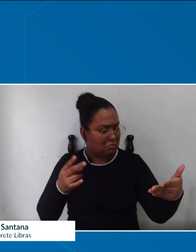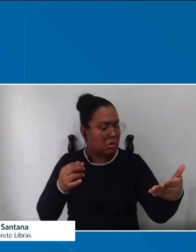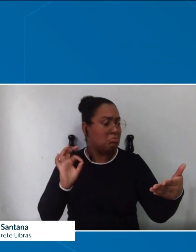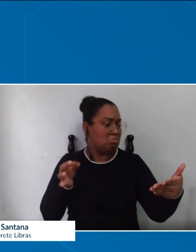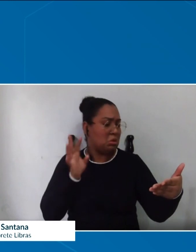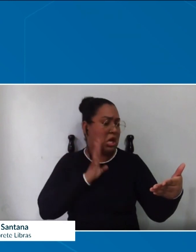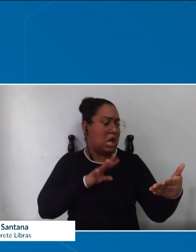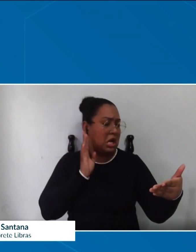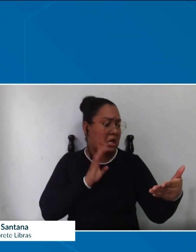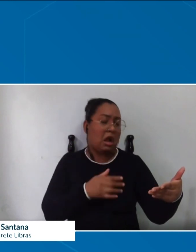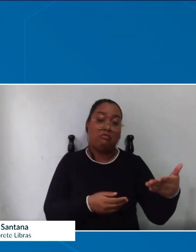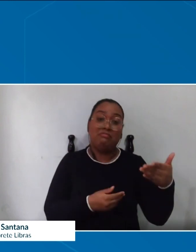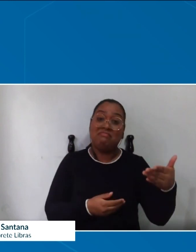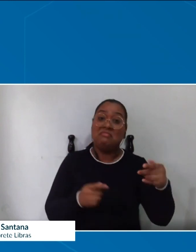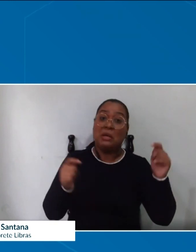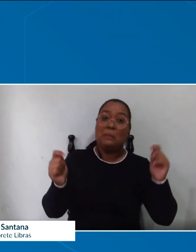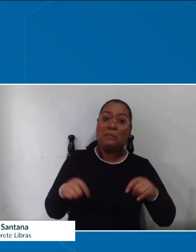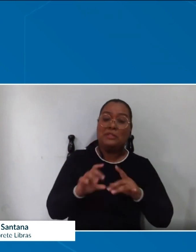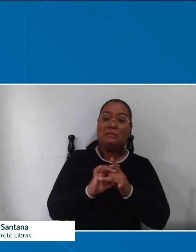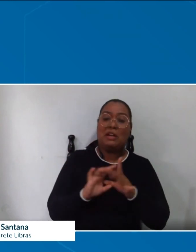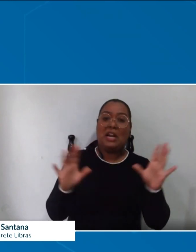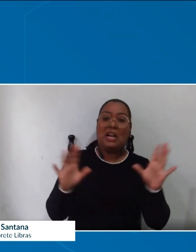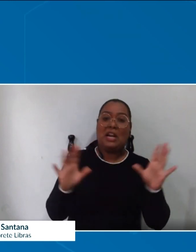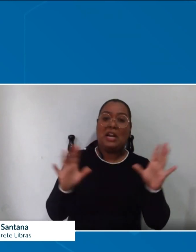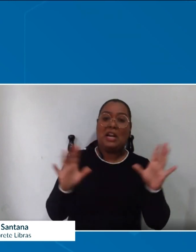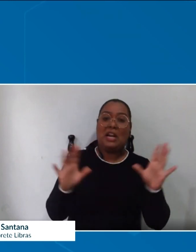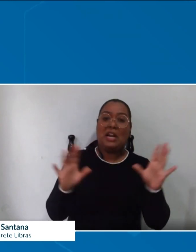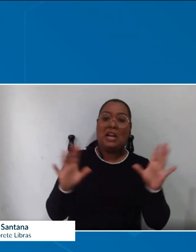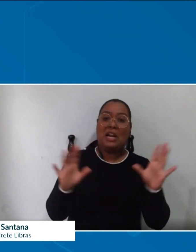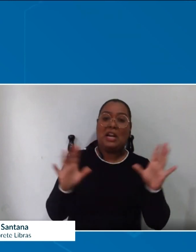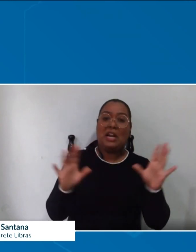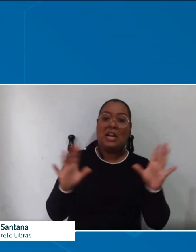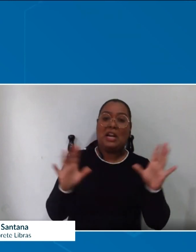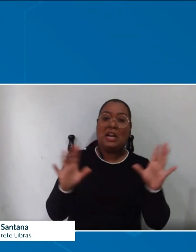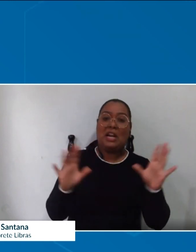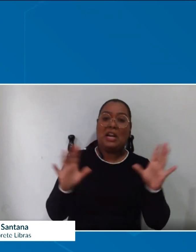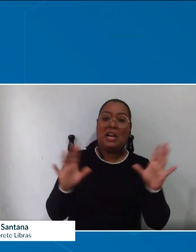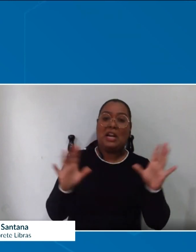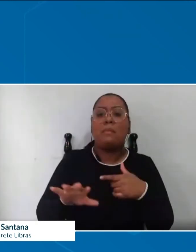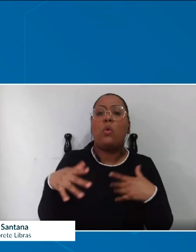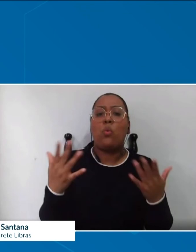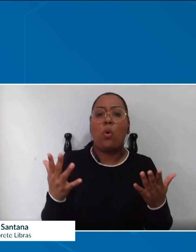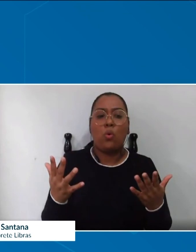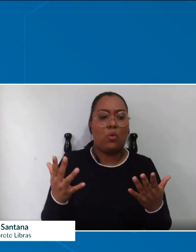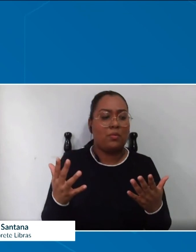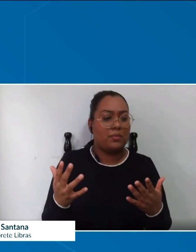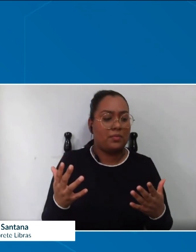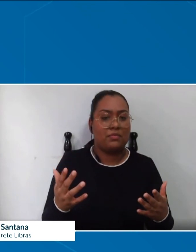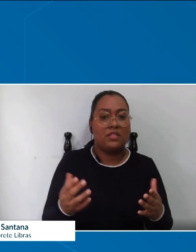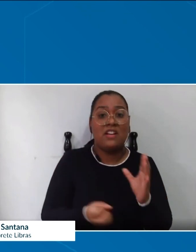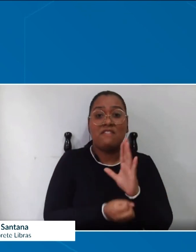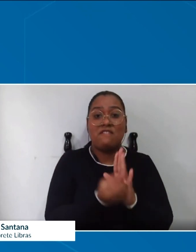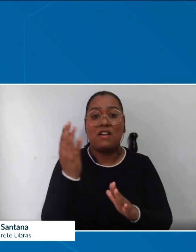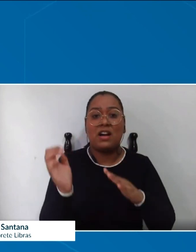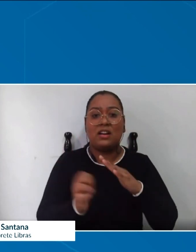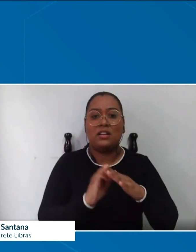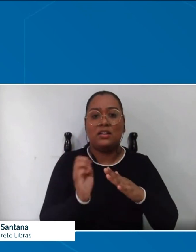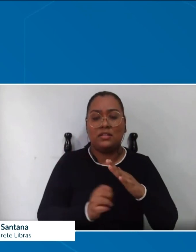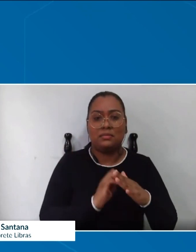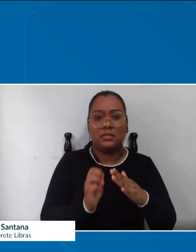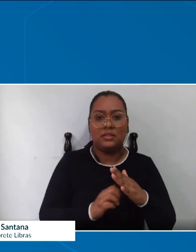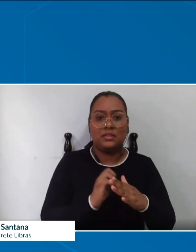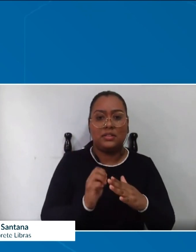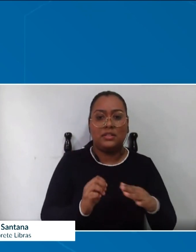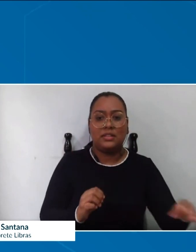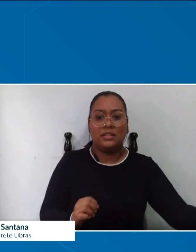boas para se permitir o aproveitamento de resíduos. Qual é o problema? Muitas empresas fazem pressão para que ela não